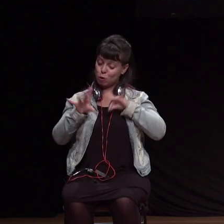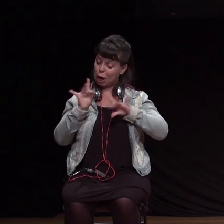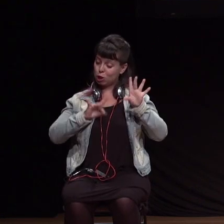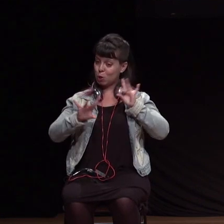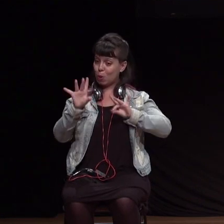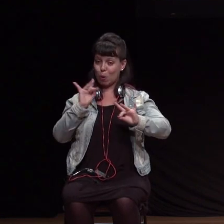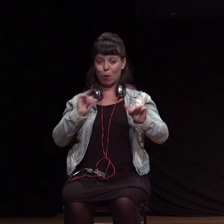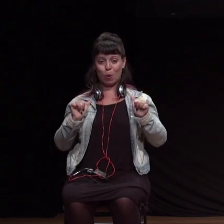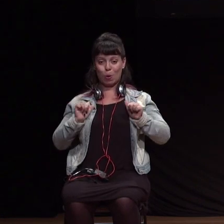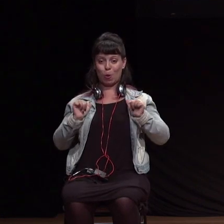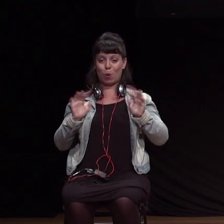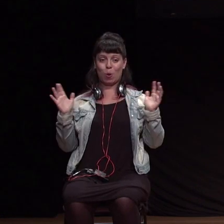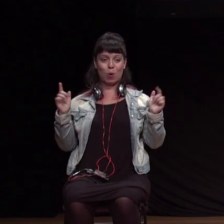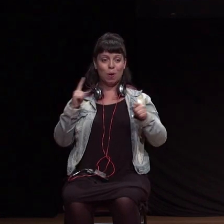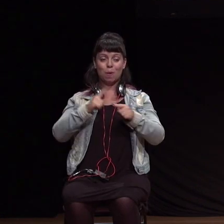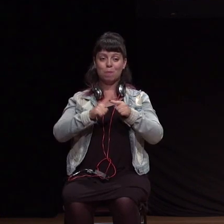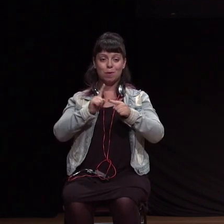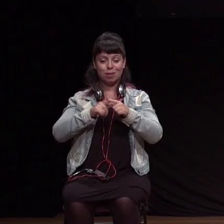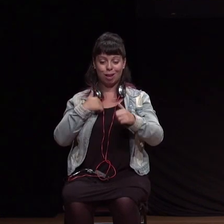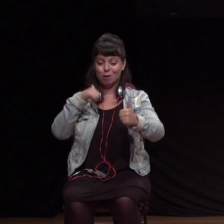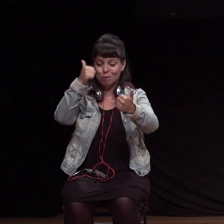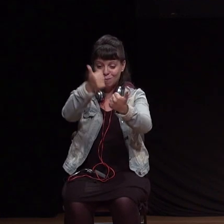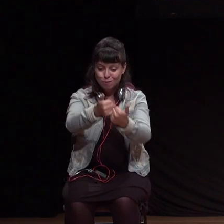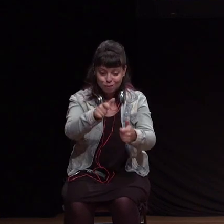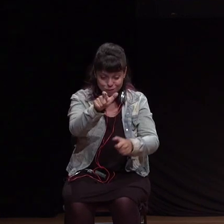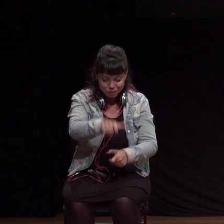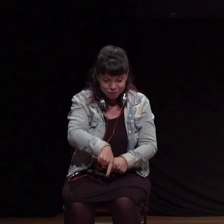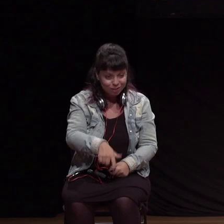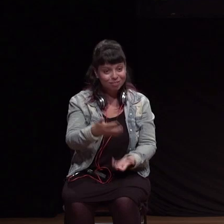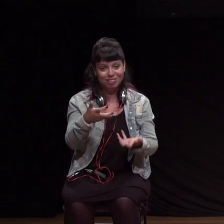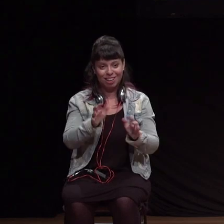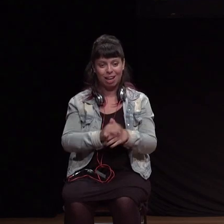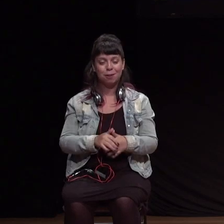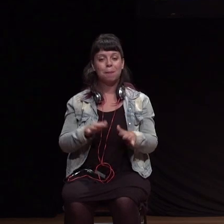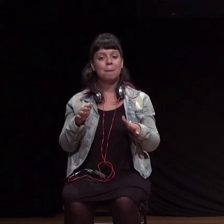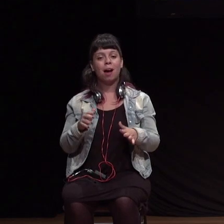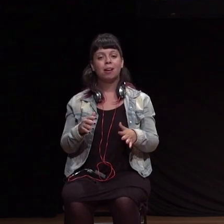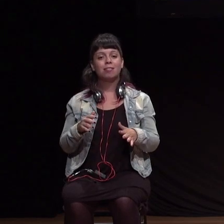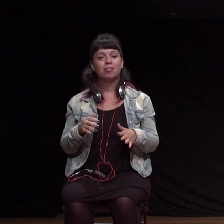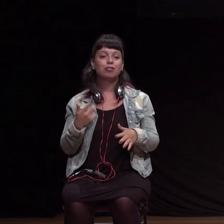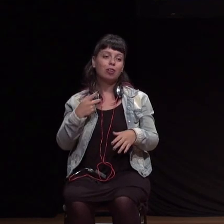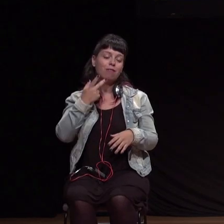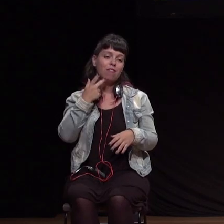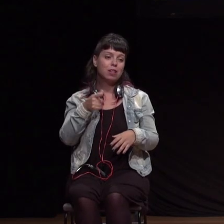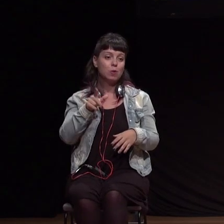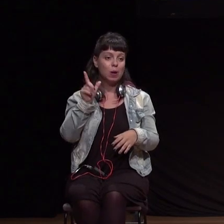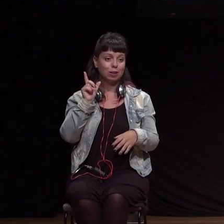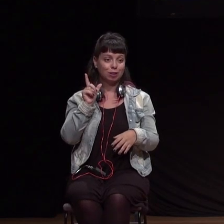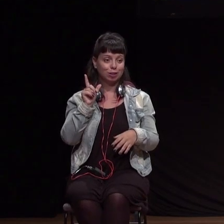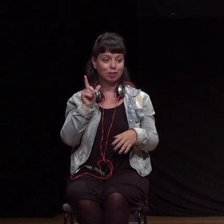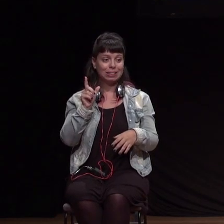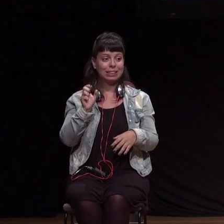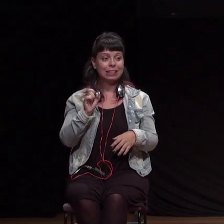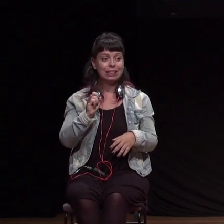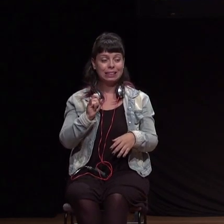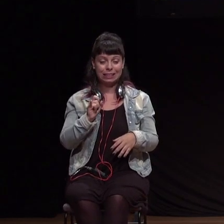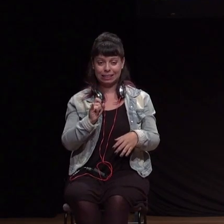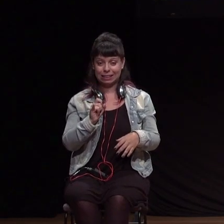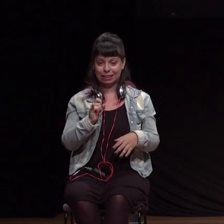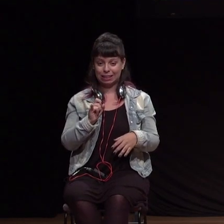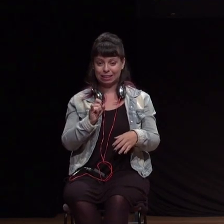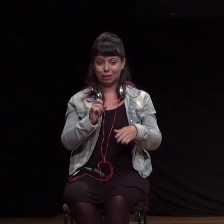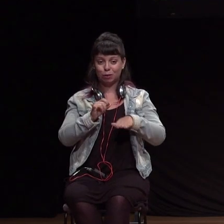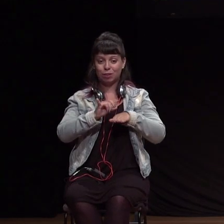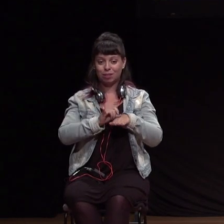que reinventar, né, essa. Mas eu acho que a resposta vai um pouco na direção do que a gente estava dizendo antes, ou seja, se você não tem um centro decisório, um centro de produção